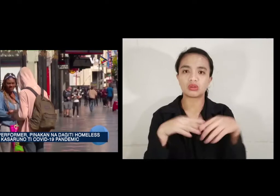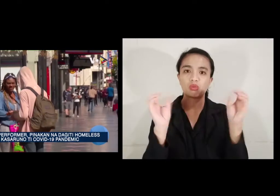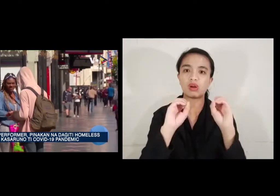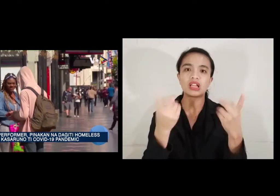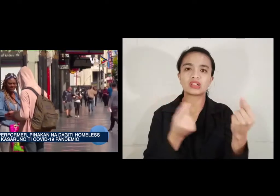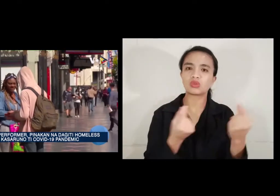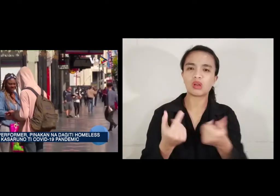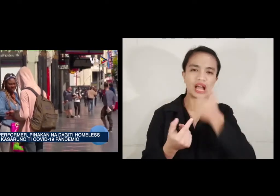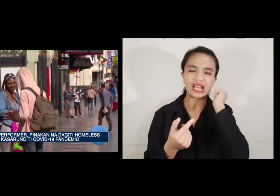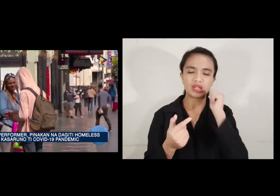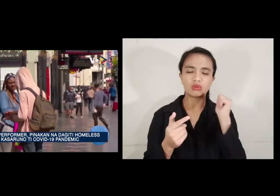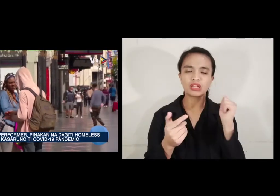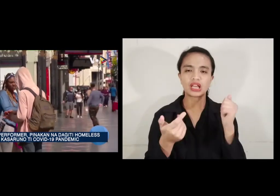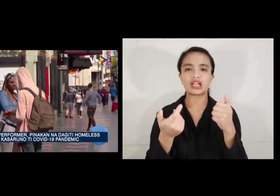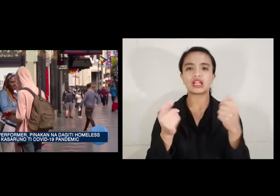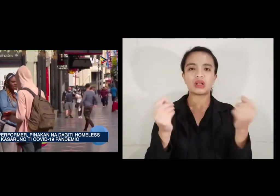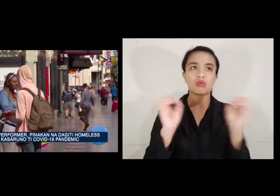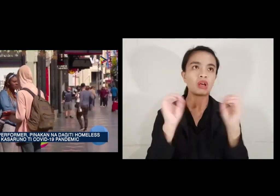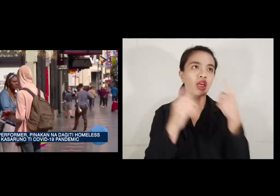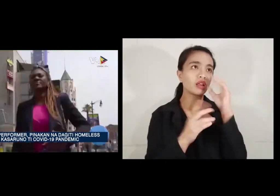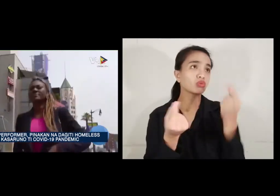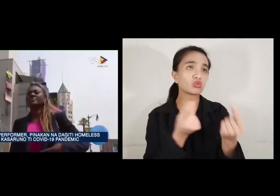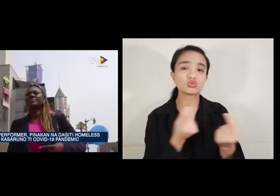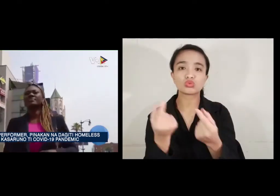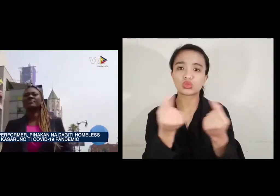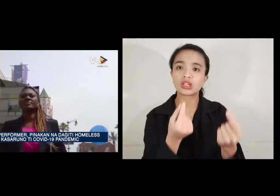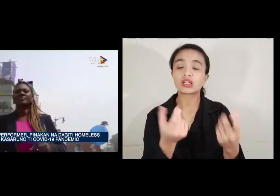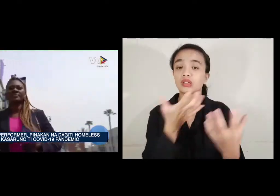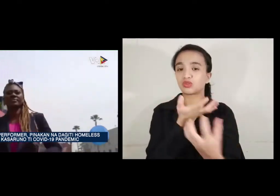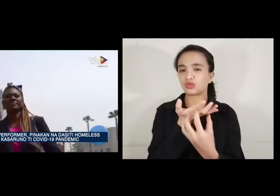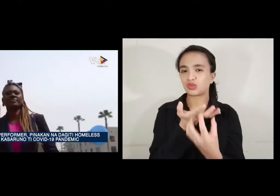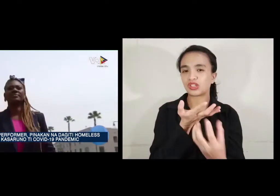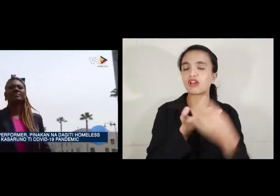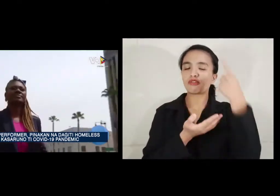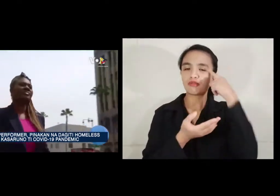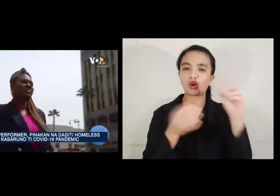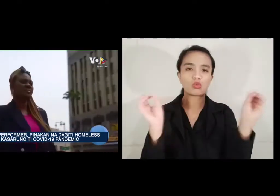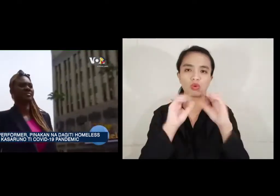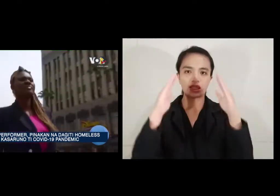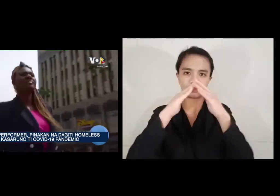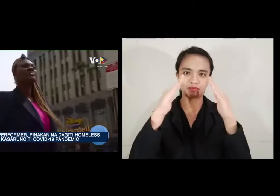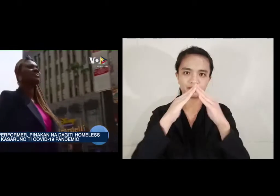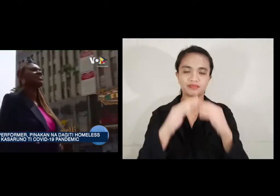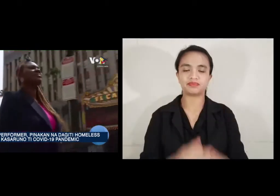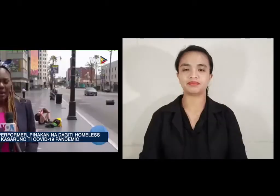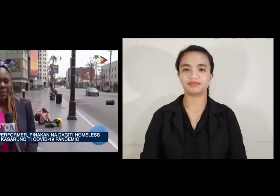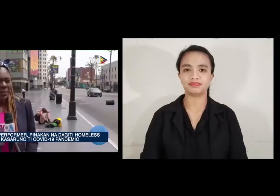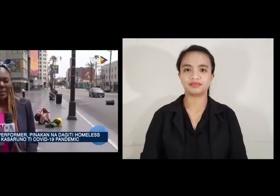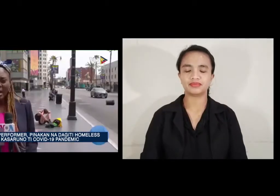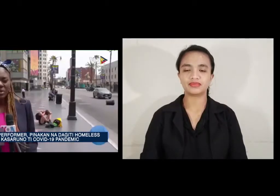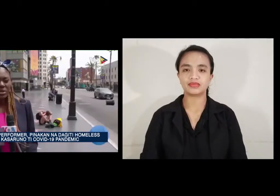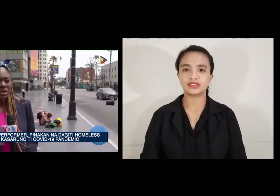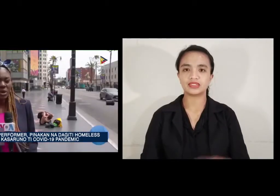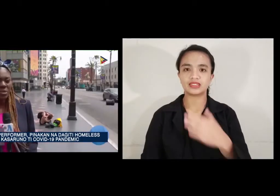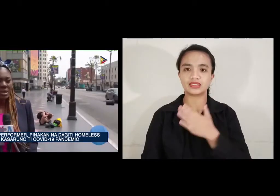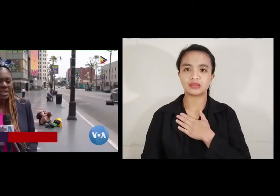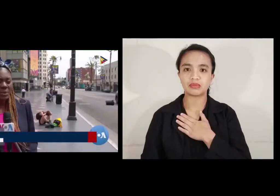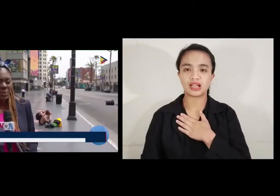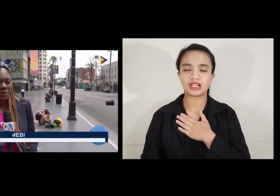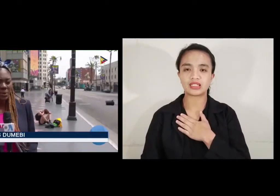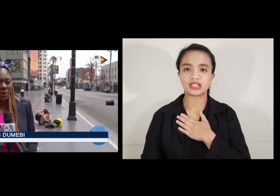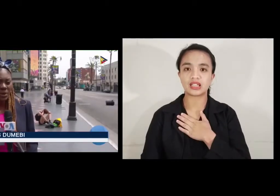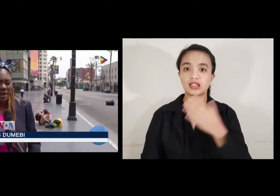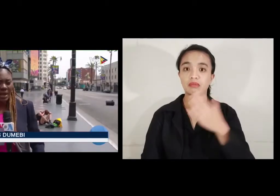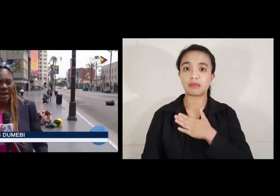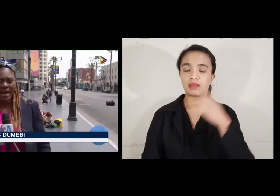ti ararmidan na. Isut ka po na, arinugyan na nga agluto para kadagiti homeless iti nasa o adiso. My mind was on the